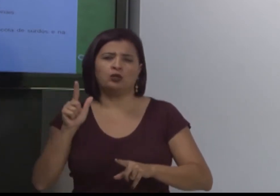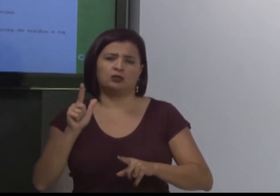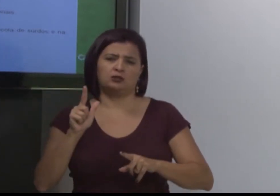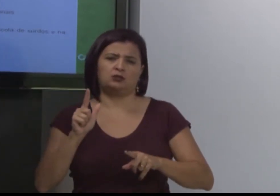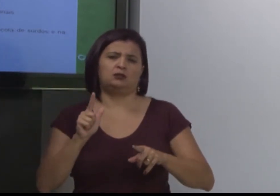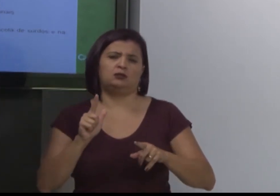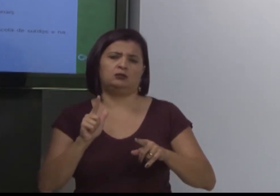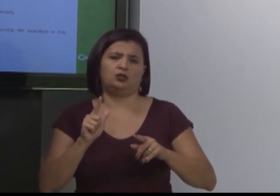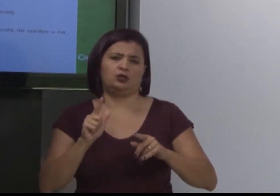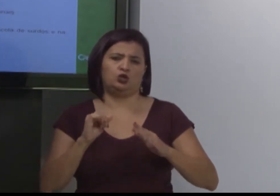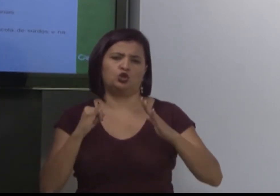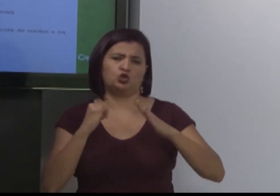E outras instituições